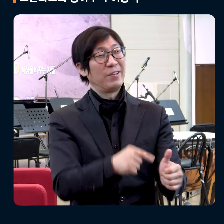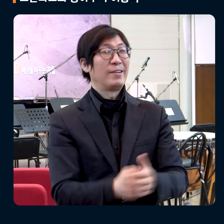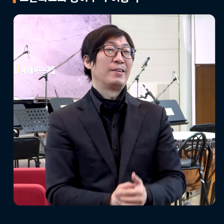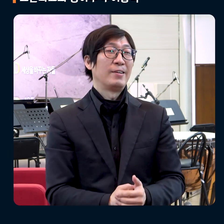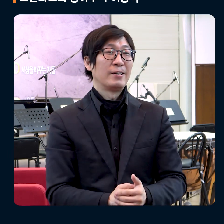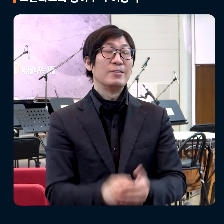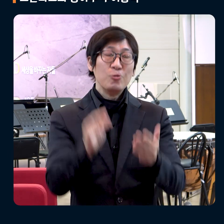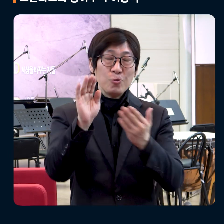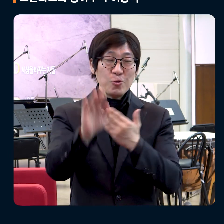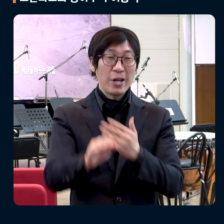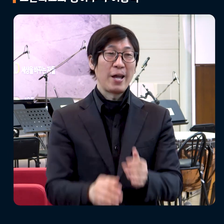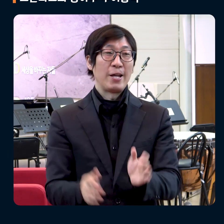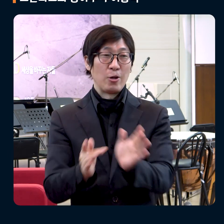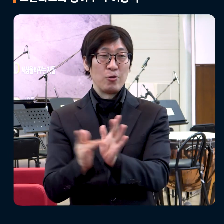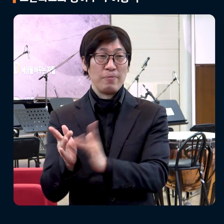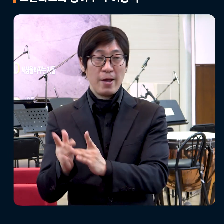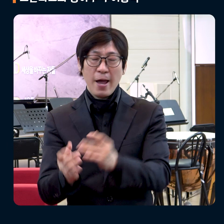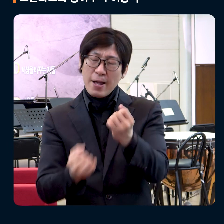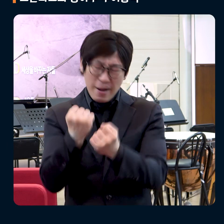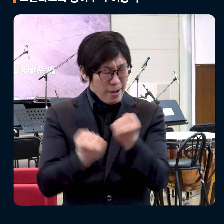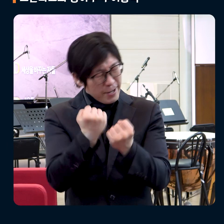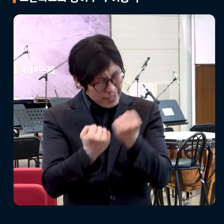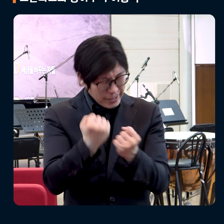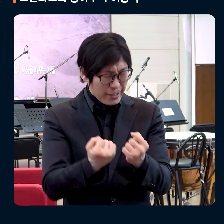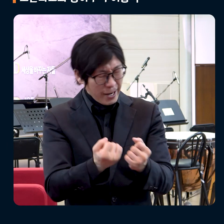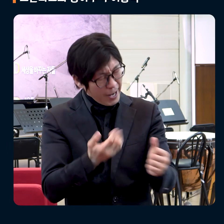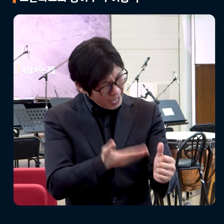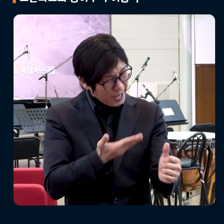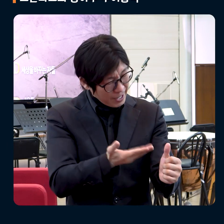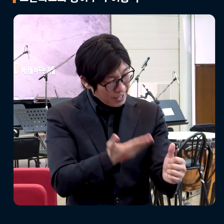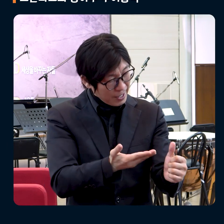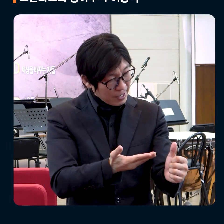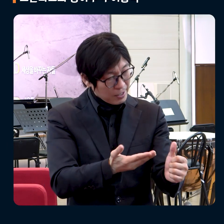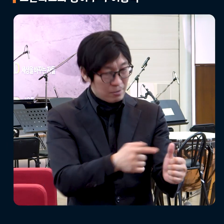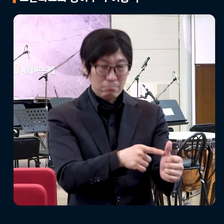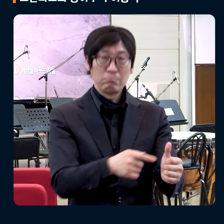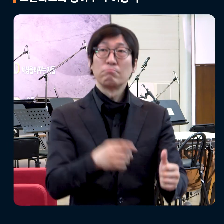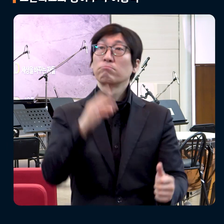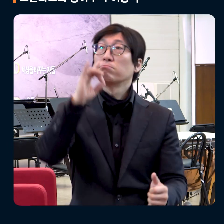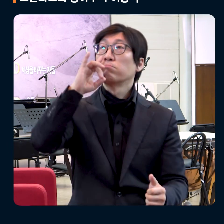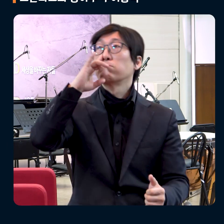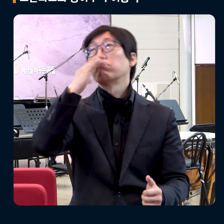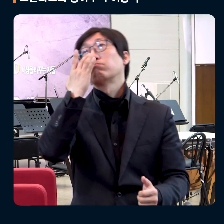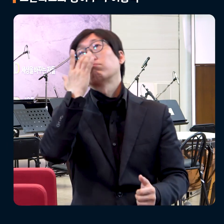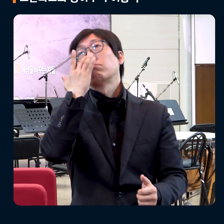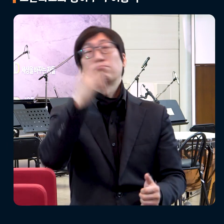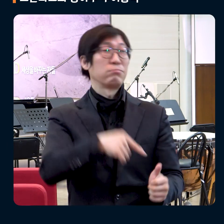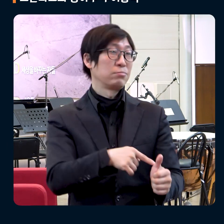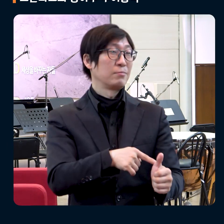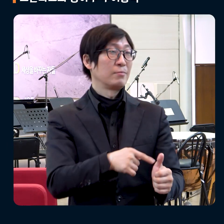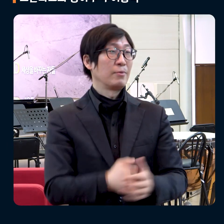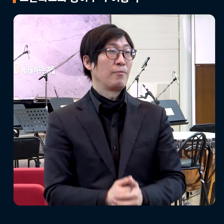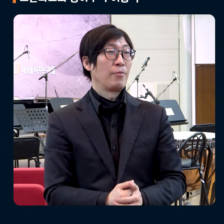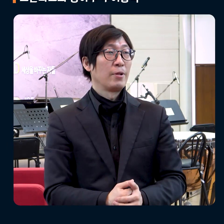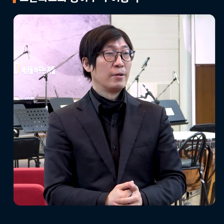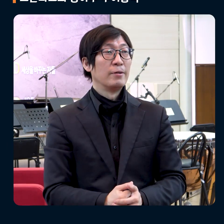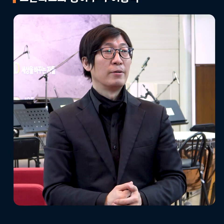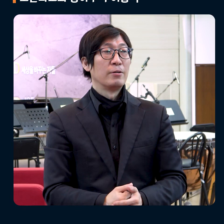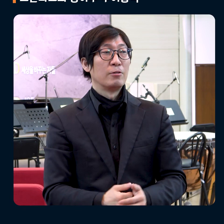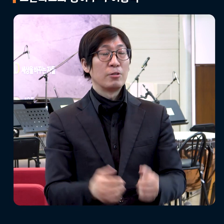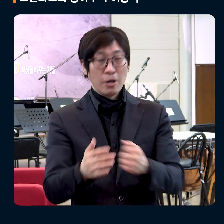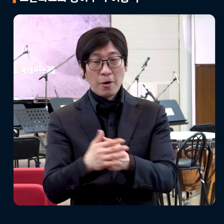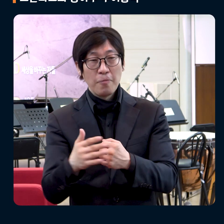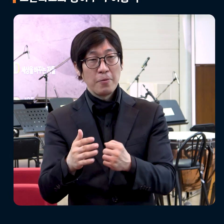그래서 그 이후에 예수님이 계속 설명하시다가 니고데모가 아무 반응이 없고 사라져버렸습니다.